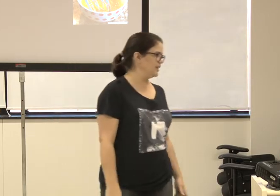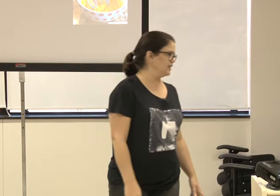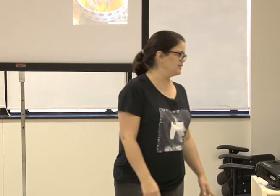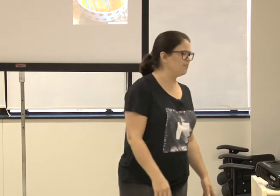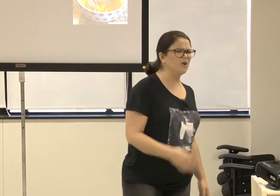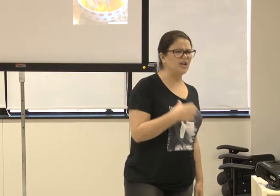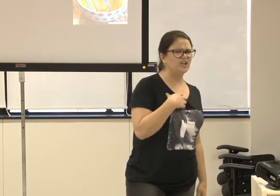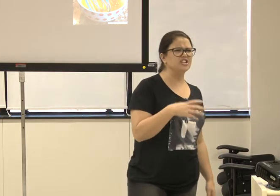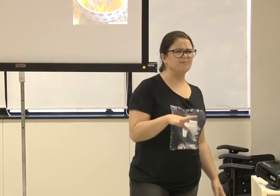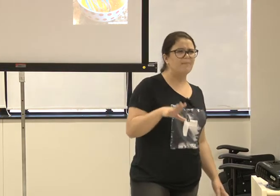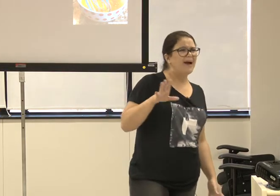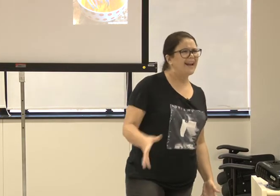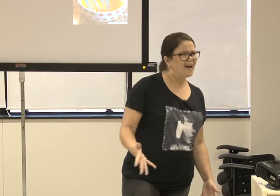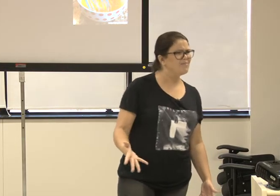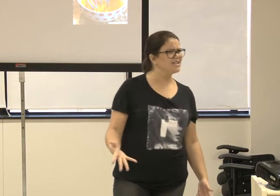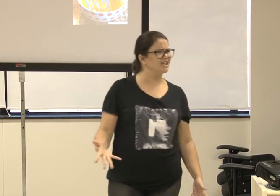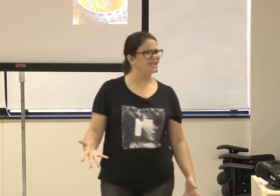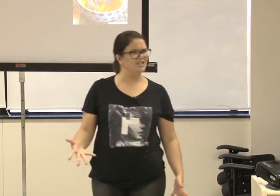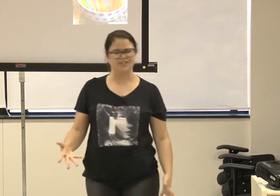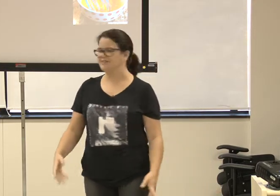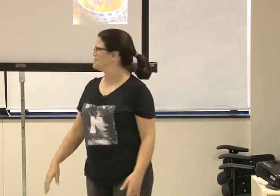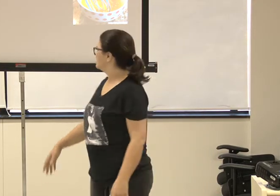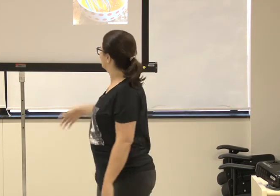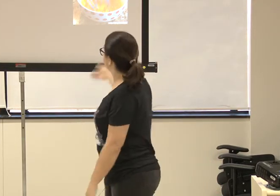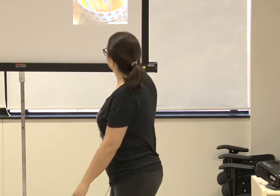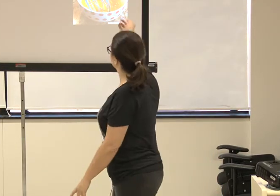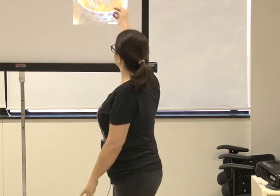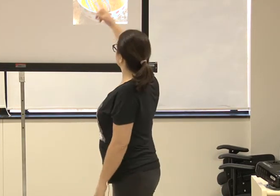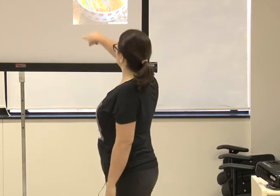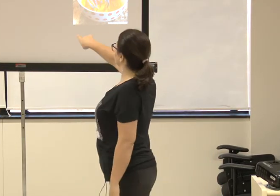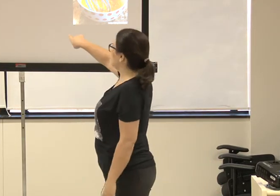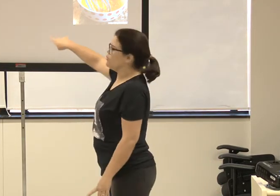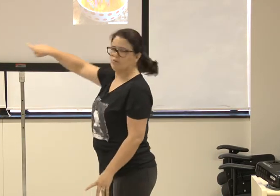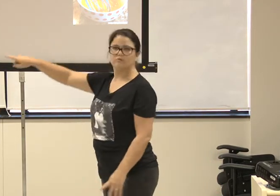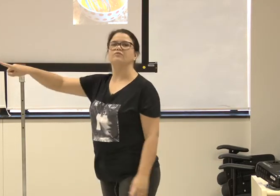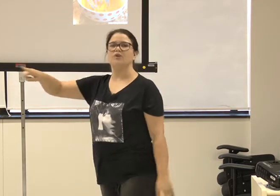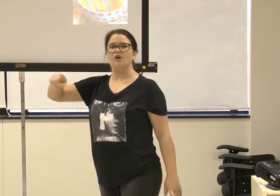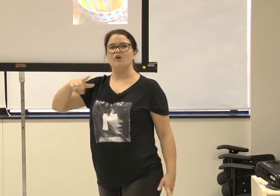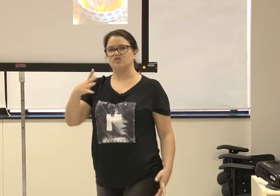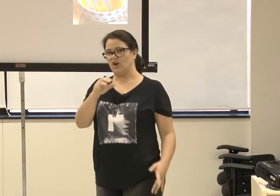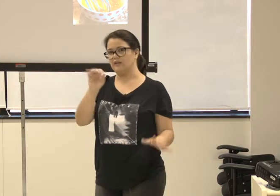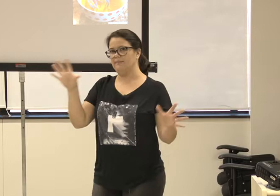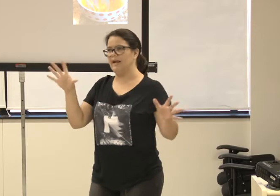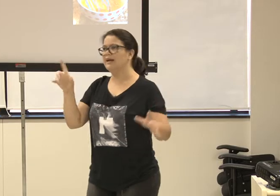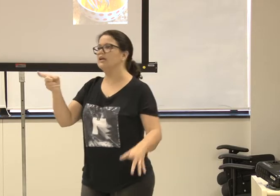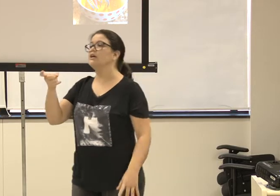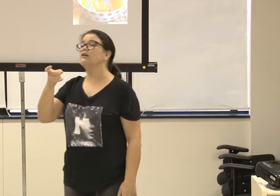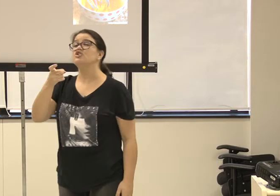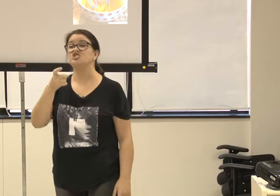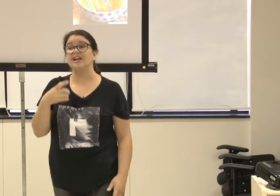Não, piolho é nojento, mas pereba, gente. Então, só terminar aqui.